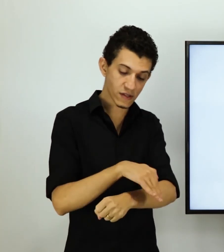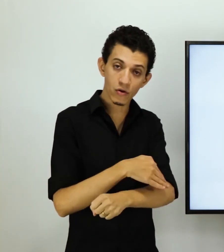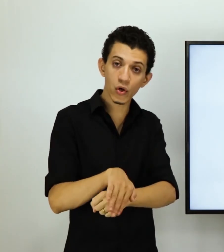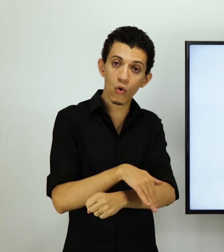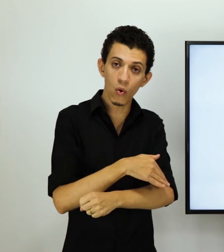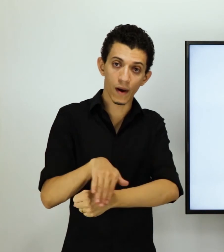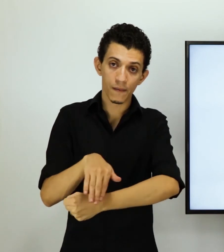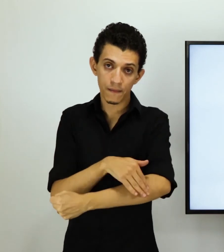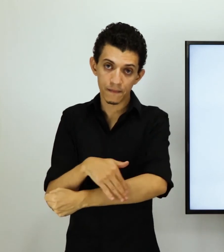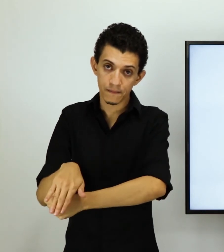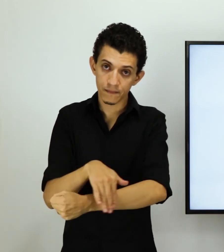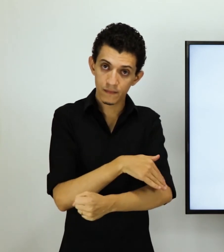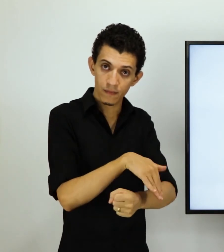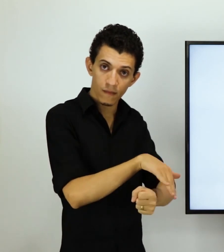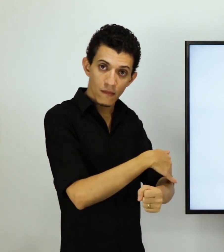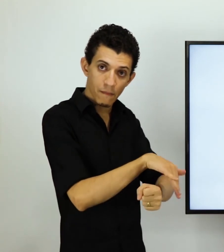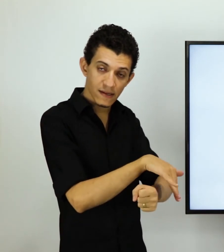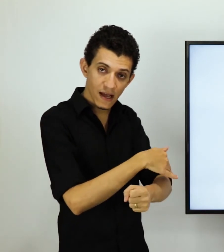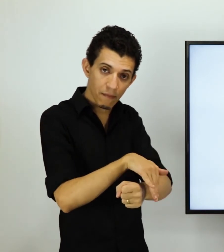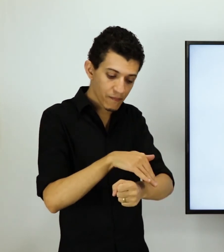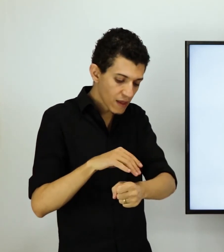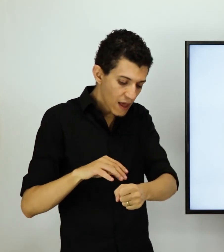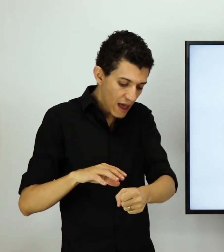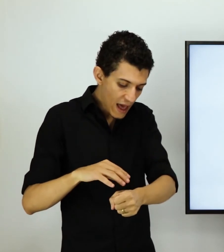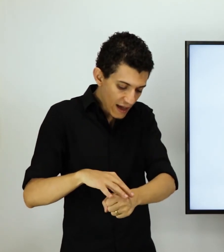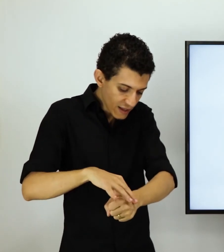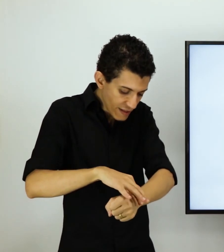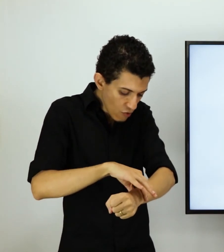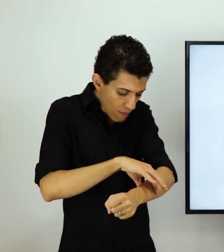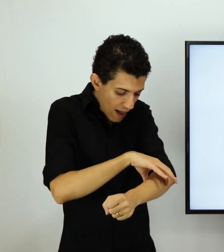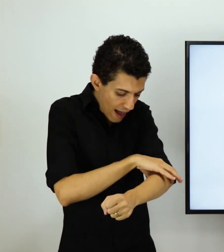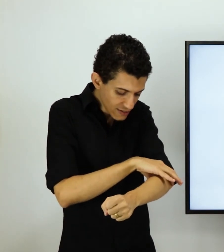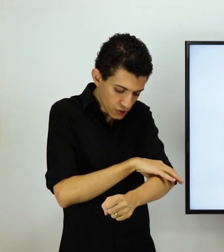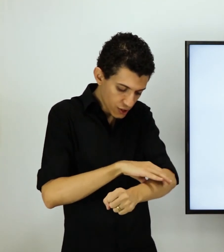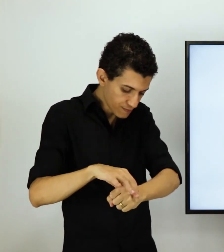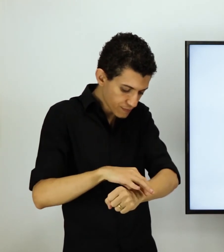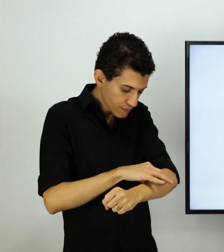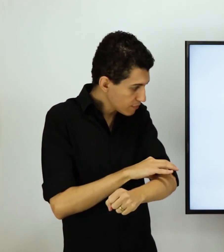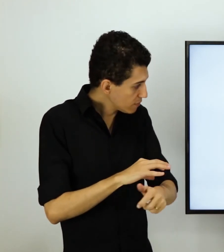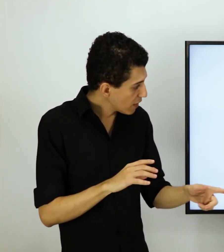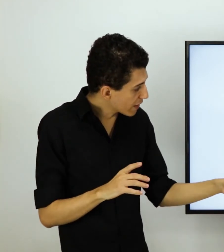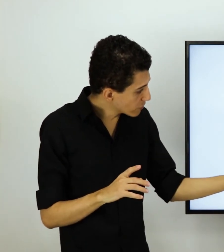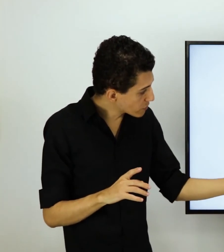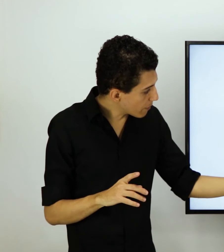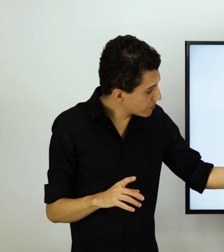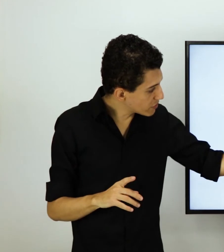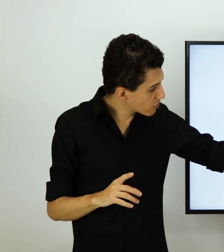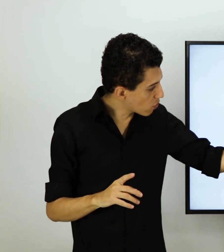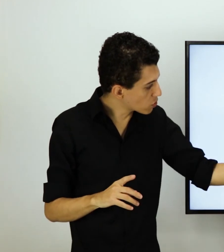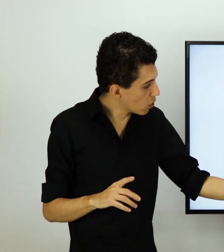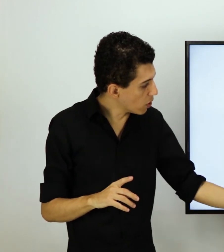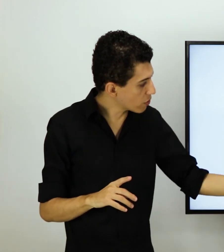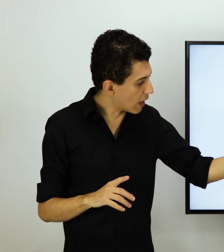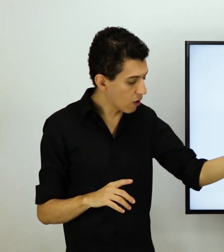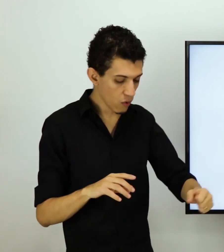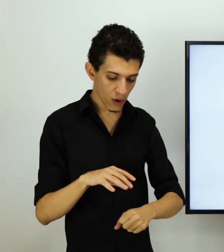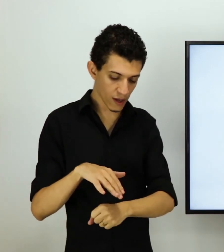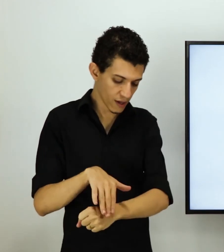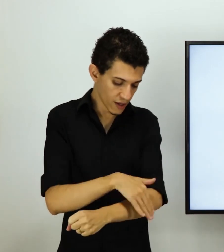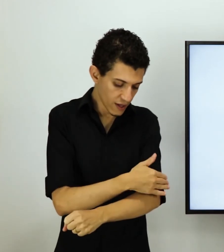sinal de rua. Percebe? Aqui tem uma haste, que é justamente esse contorno da rua.